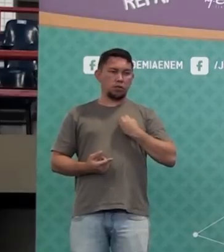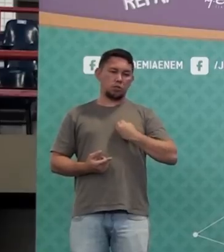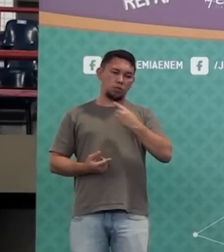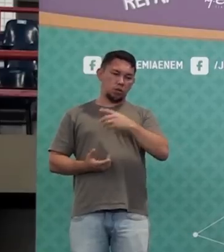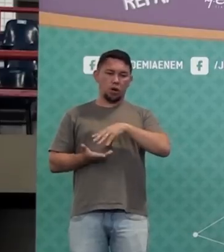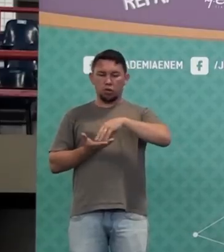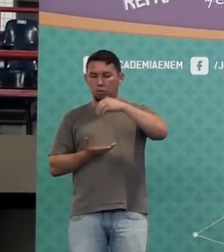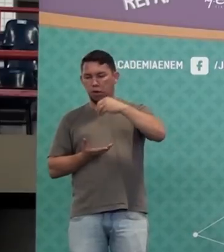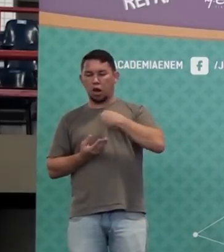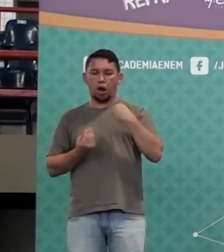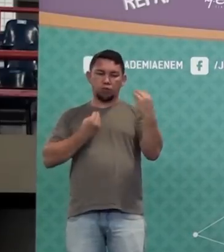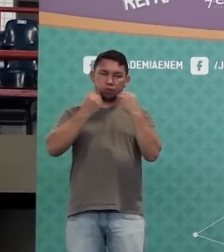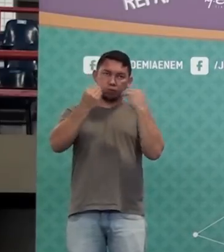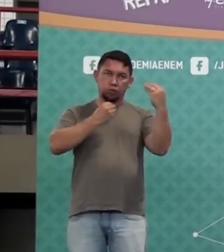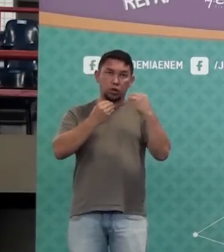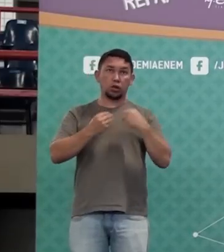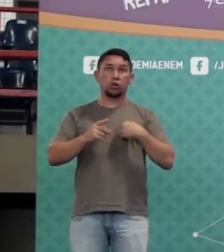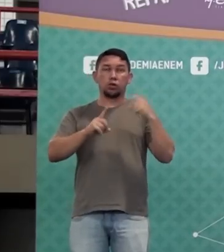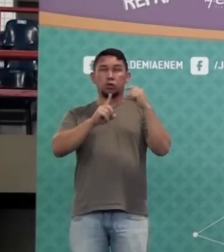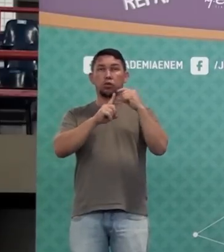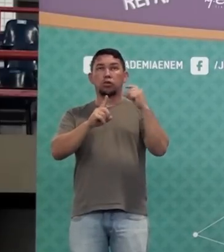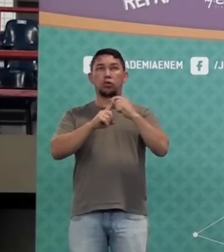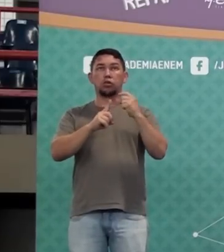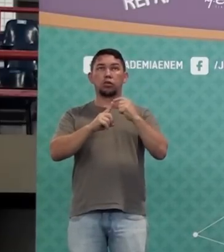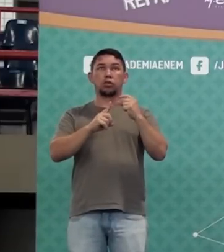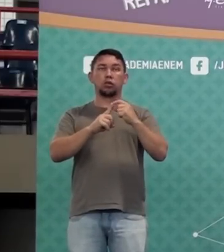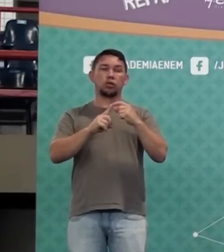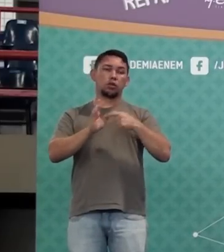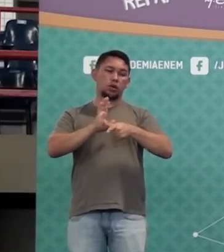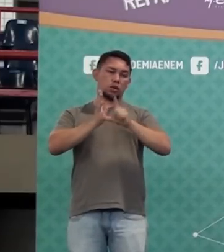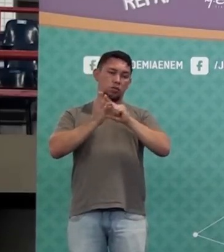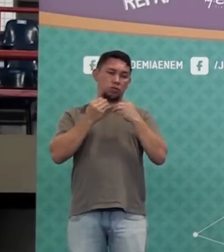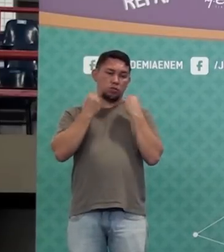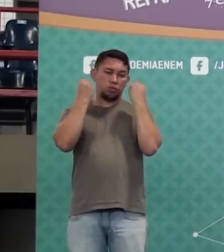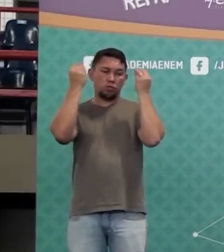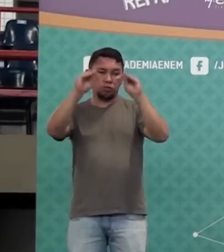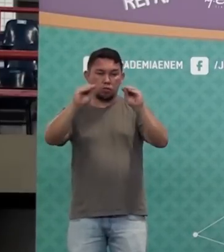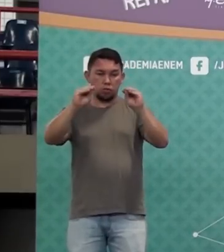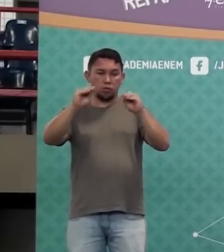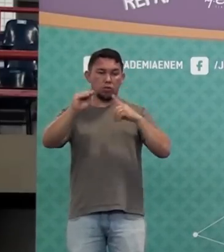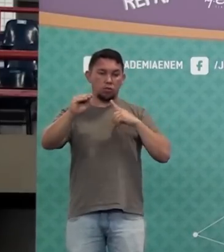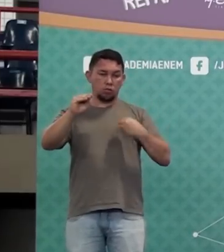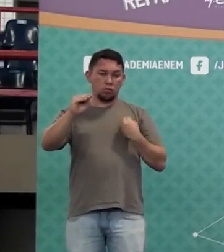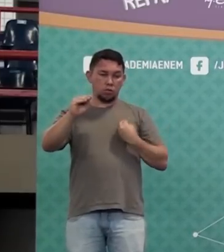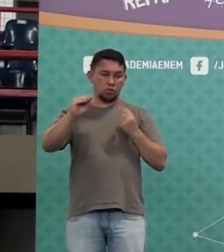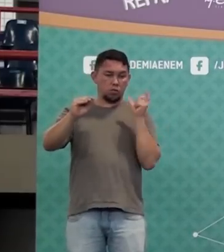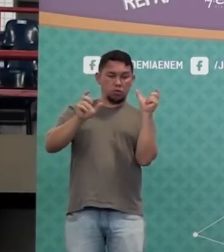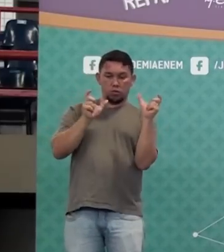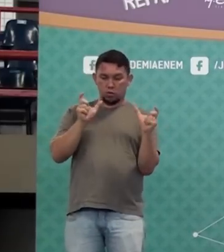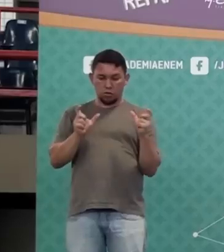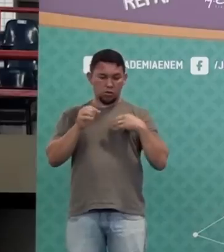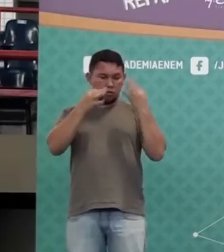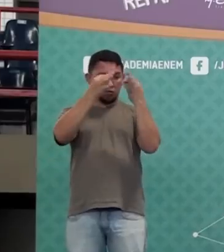lanche. Todas essas palavras eu coloquei antes, coloquei dentro de exemplos e coloquei